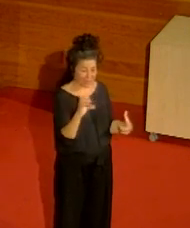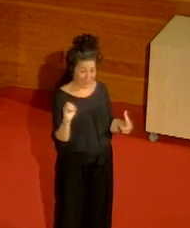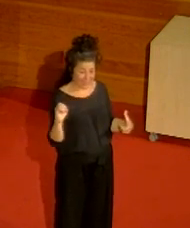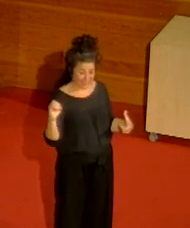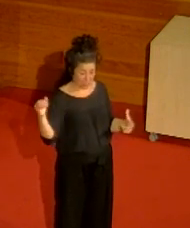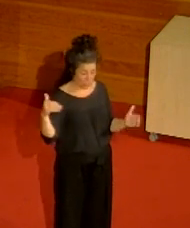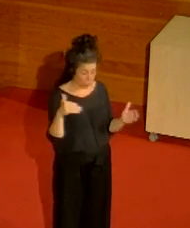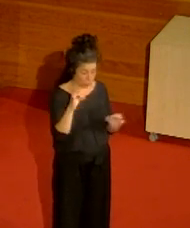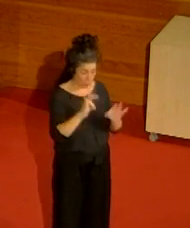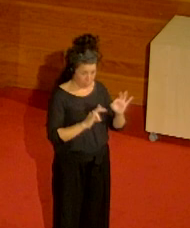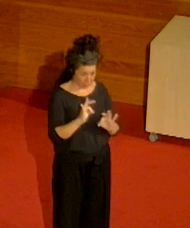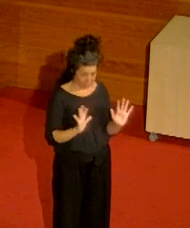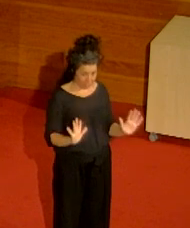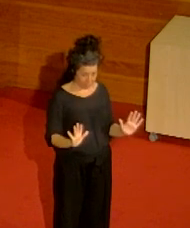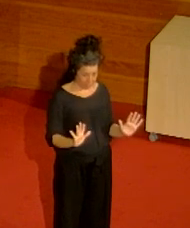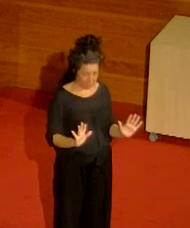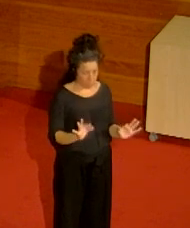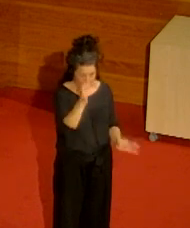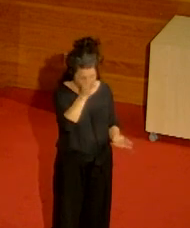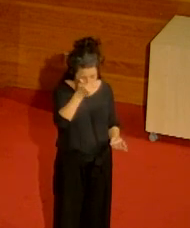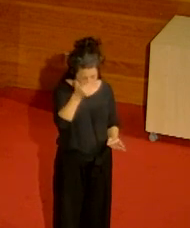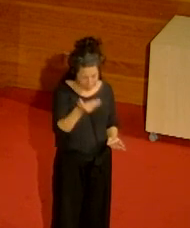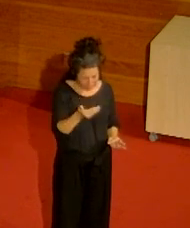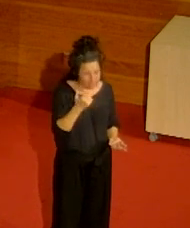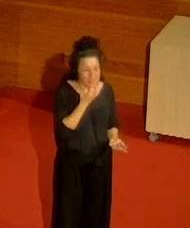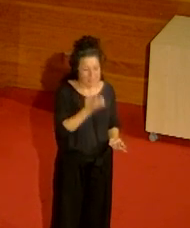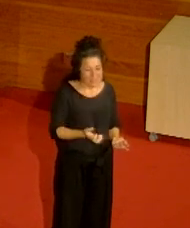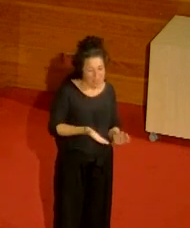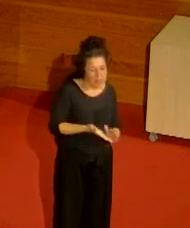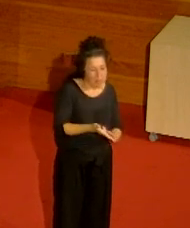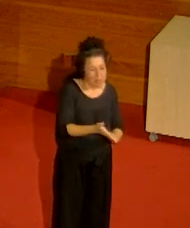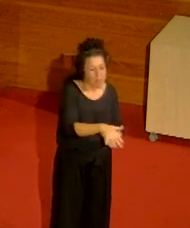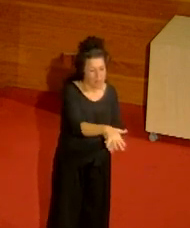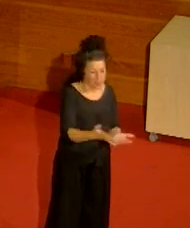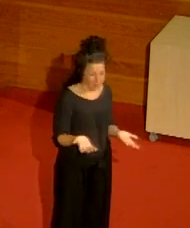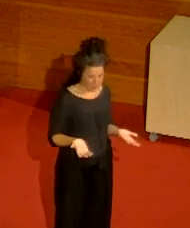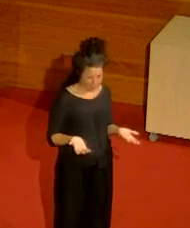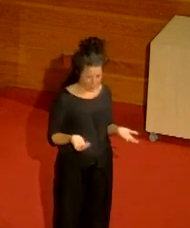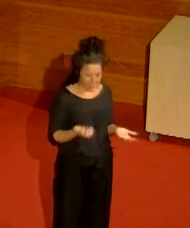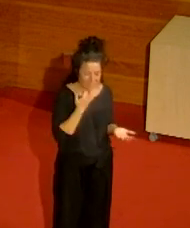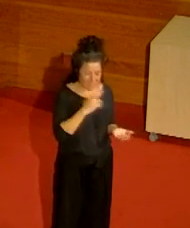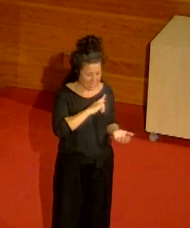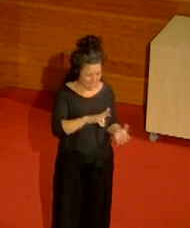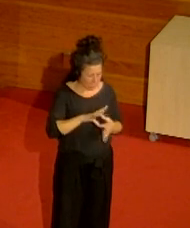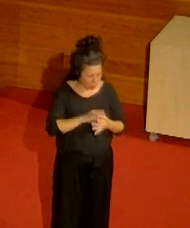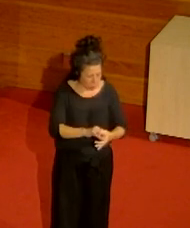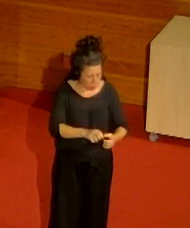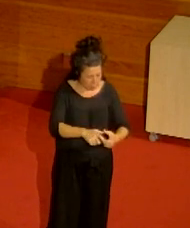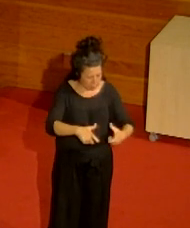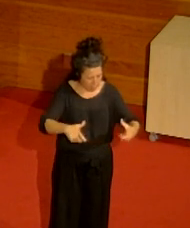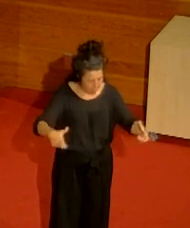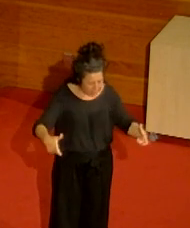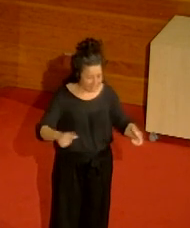otro elemento muy importante sobre Hacia dónde va Israel porque tiene los Ultra si cada vez es más religioso y los ultrar arturosos